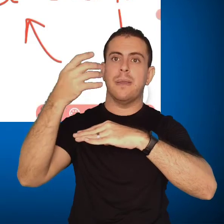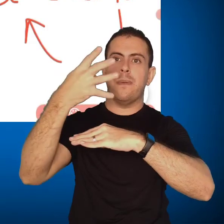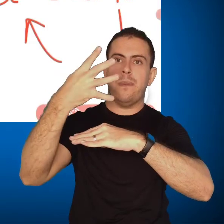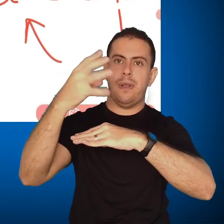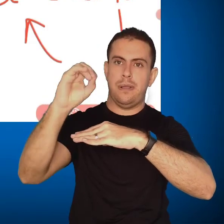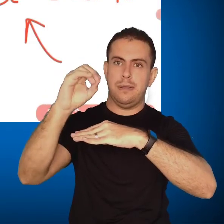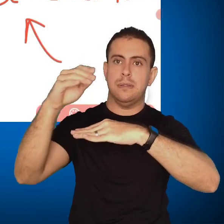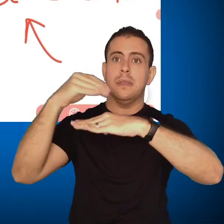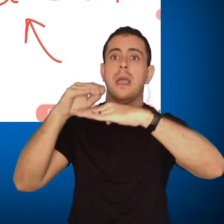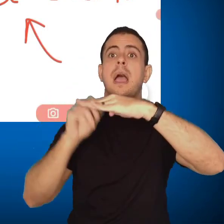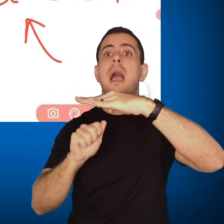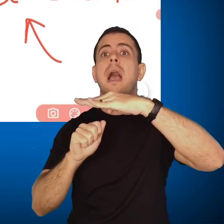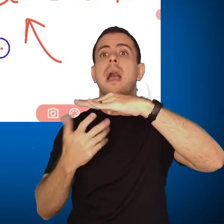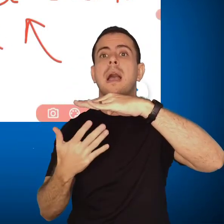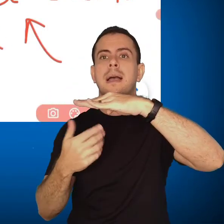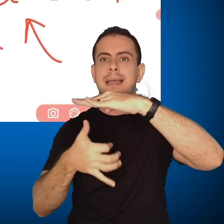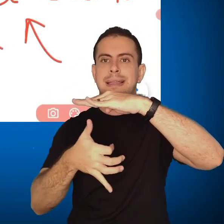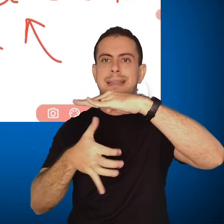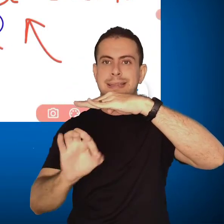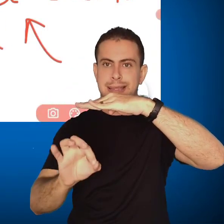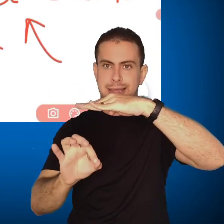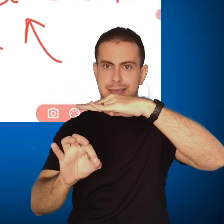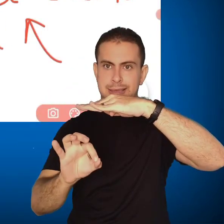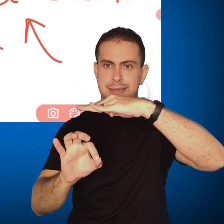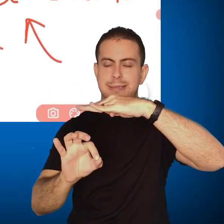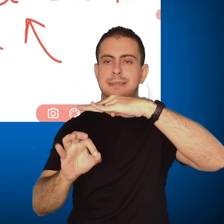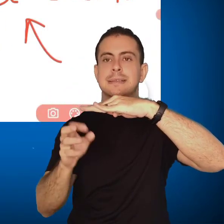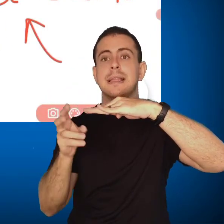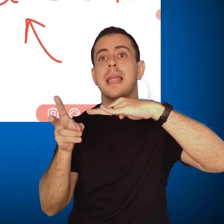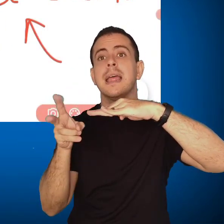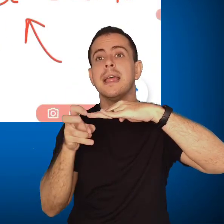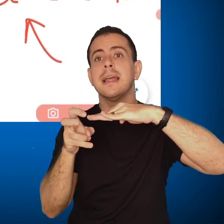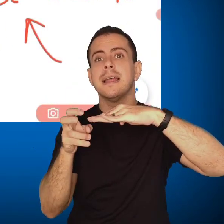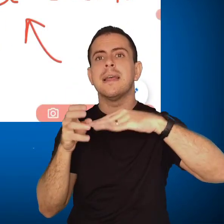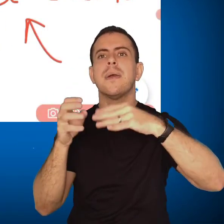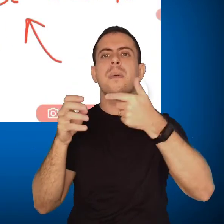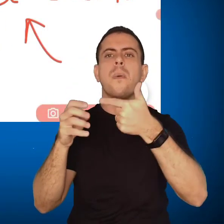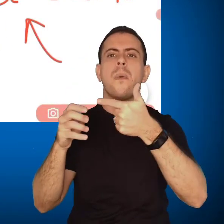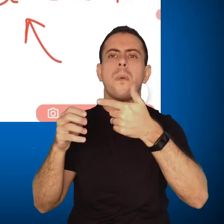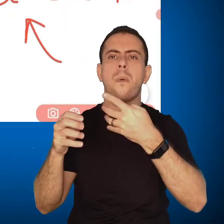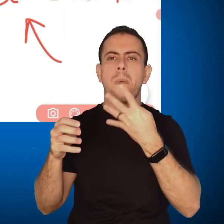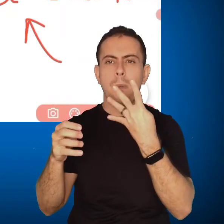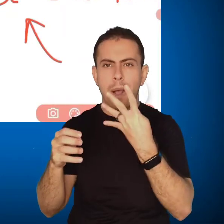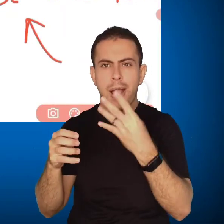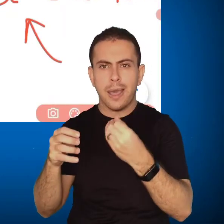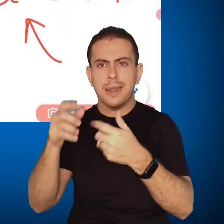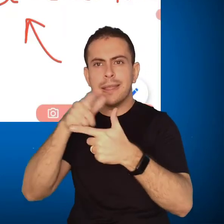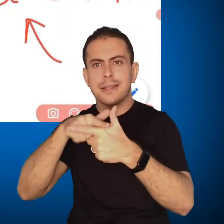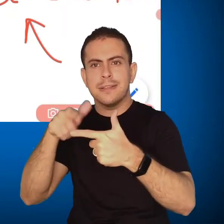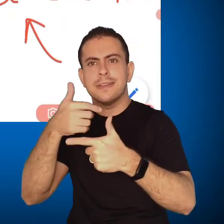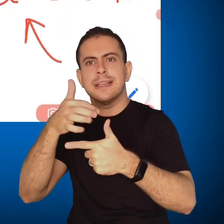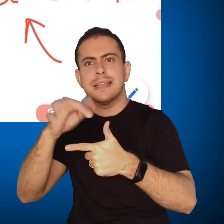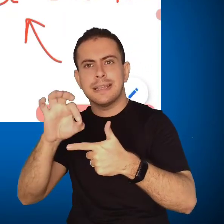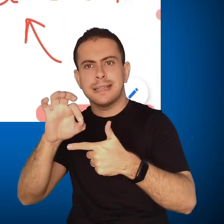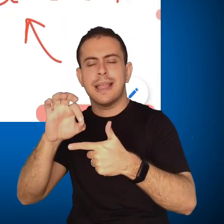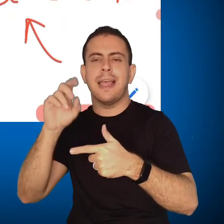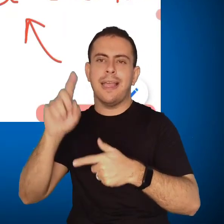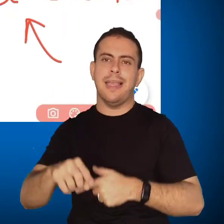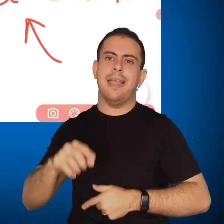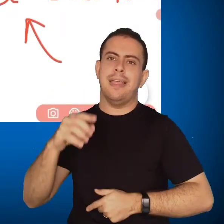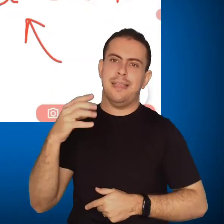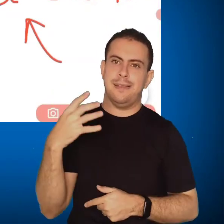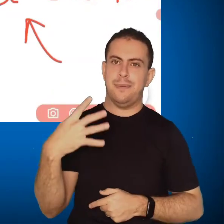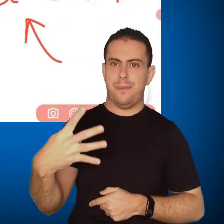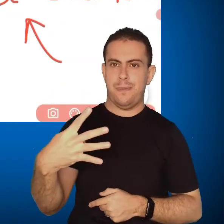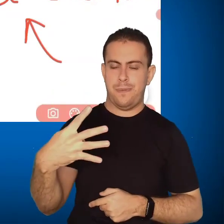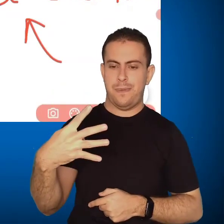Então, ficaria 40 sobre o a, que a gente está vendo que o a é 10. 40 sobre 10, né? 40 décimos. Dá para dividir,